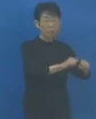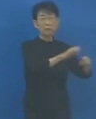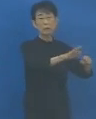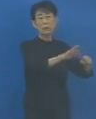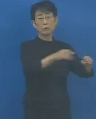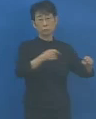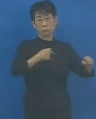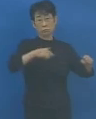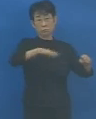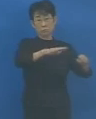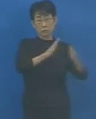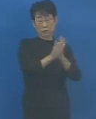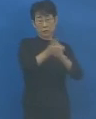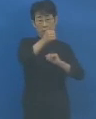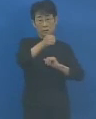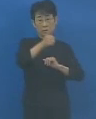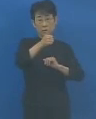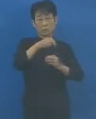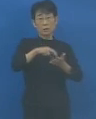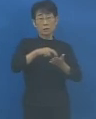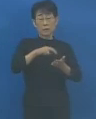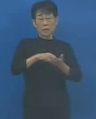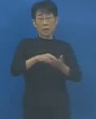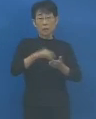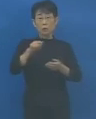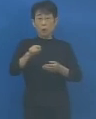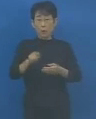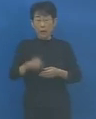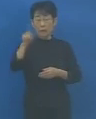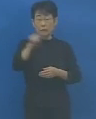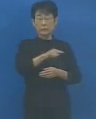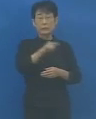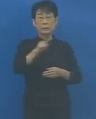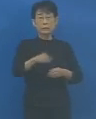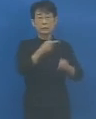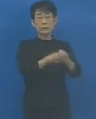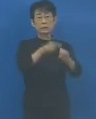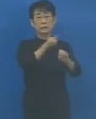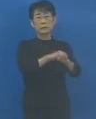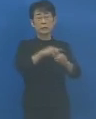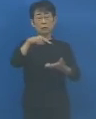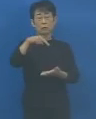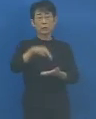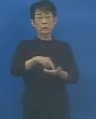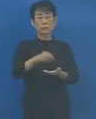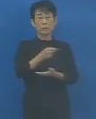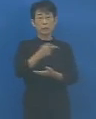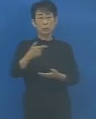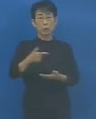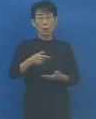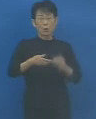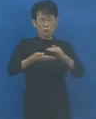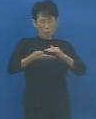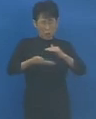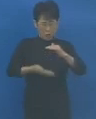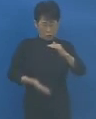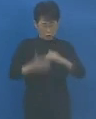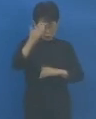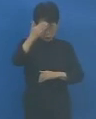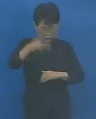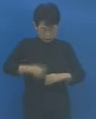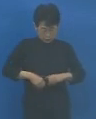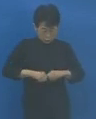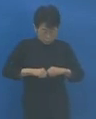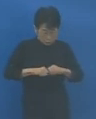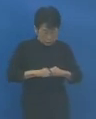ども、それはやはり人権について深く反省をしていることの証